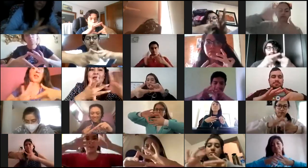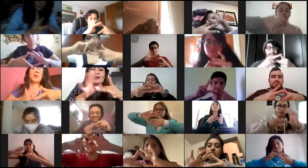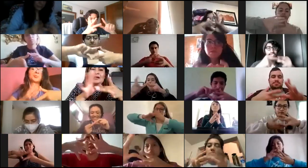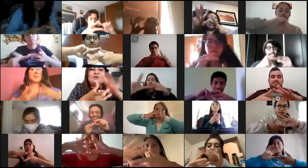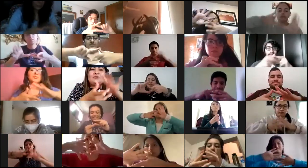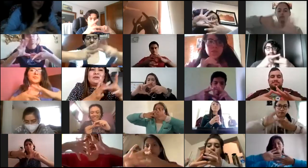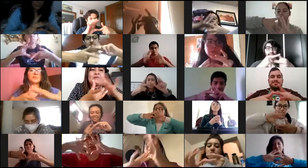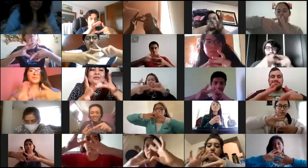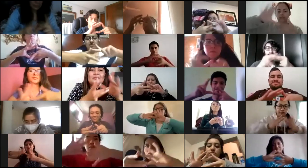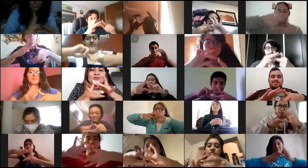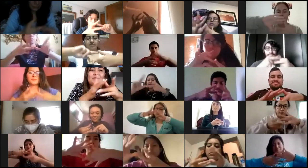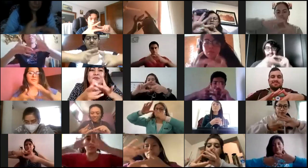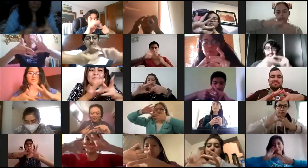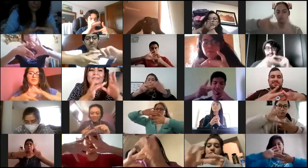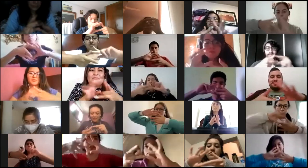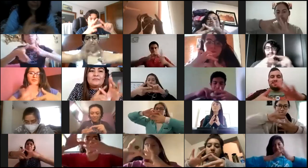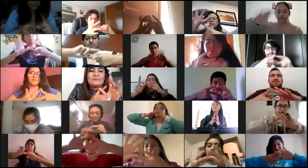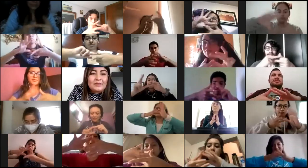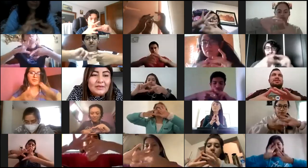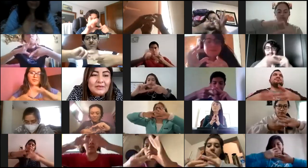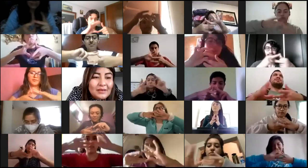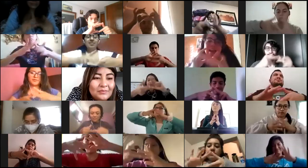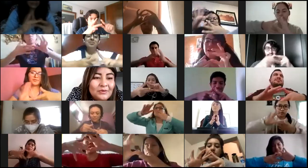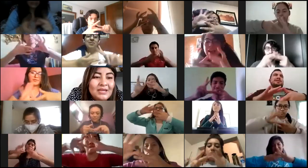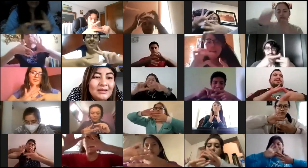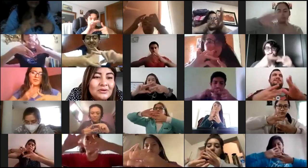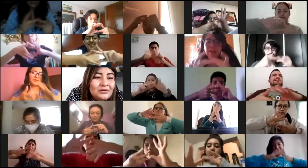Rápido, rápido, rápido, rápido, rápido, rápido. Muy bien, Hugo.